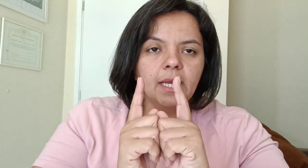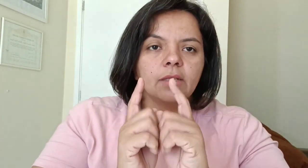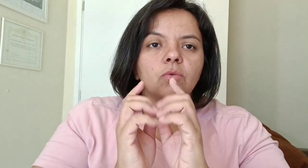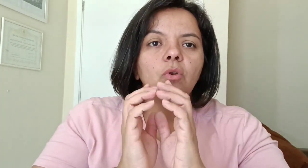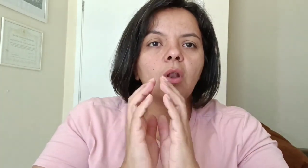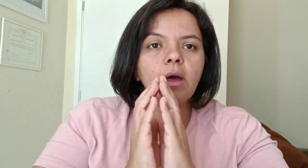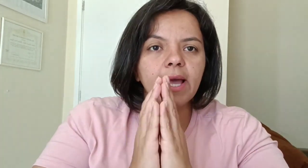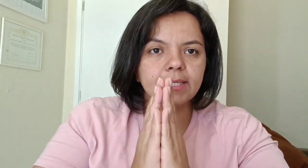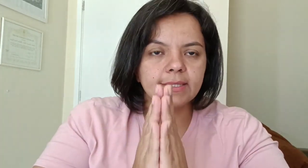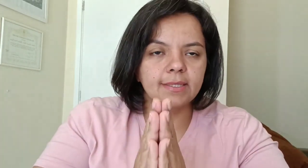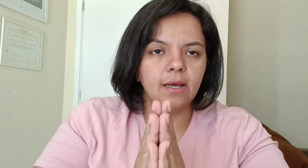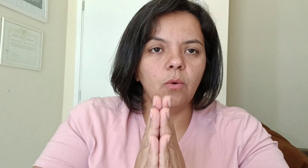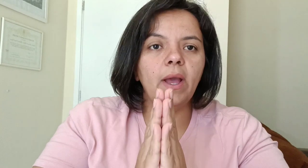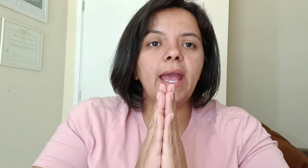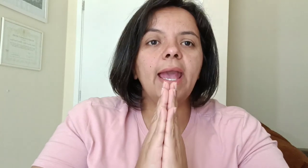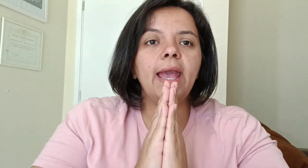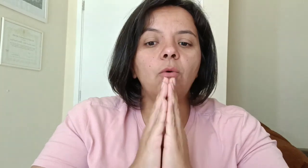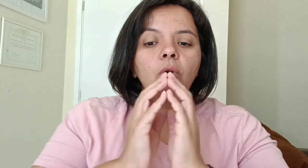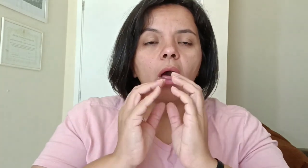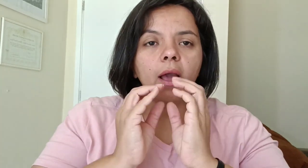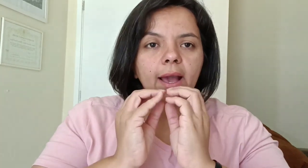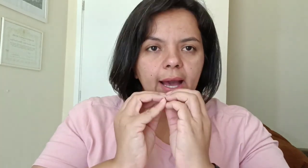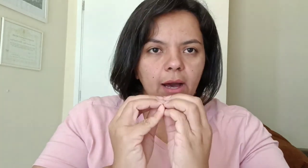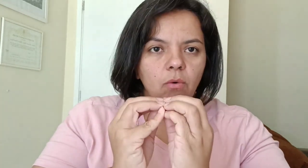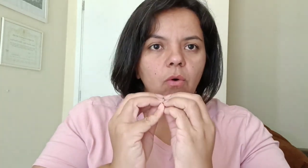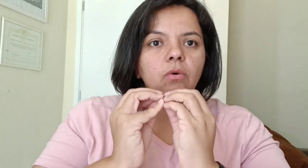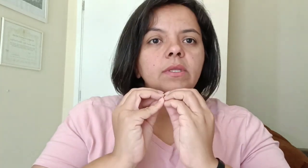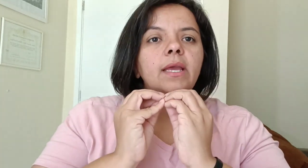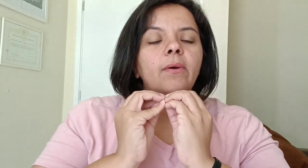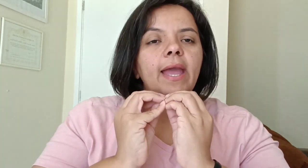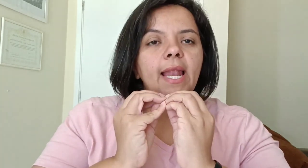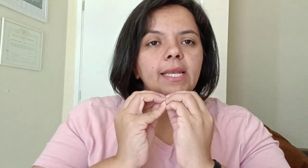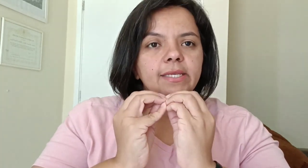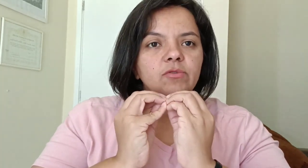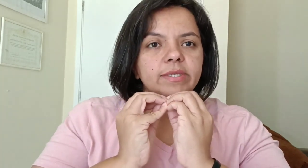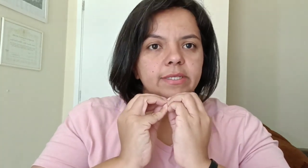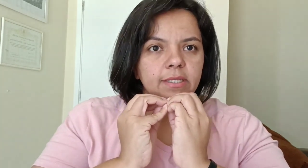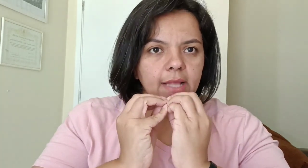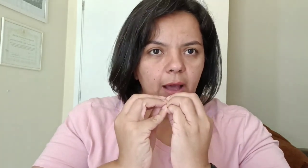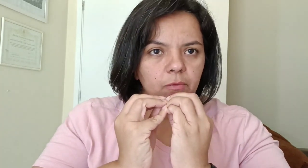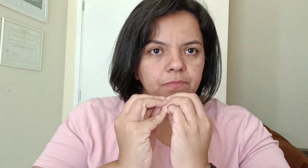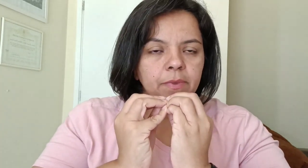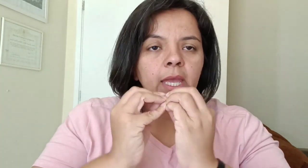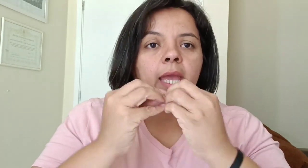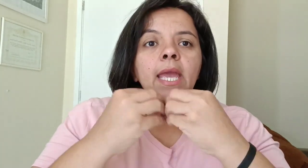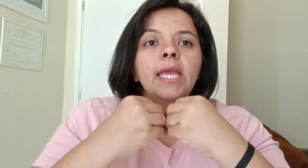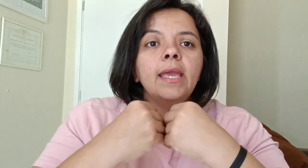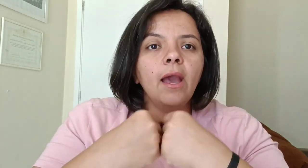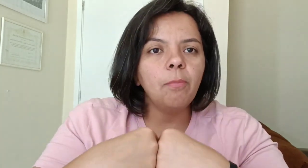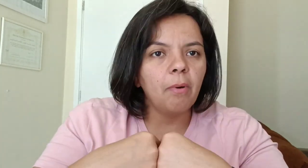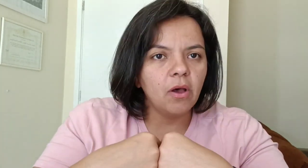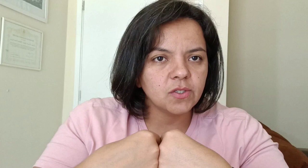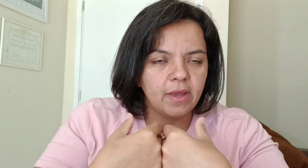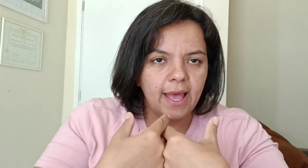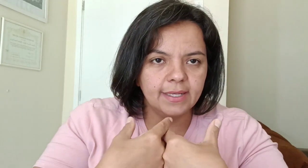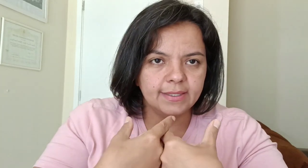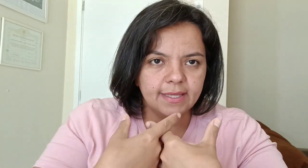lembrando, locação é o local onde eu realizo esse sinal. E eu posso realizar